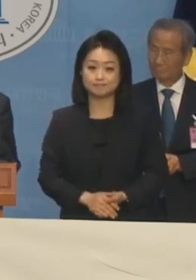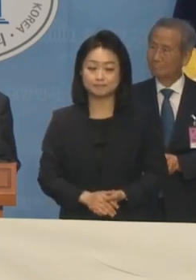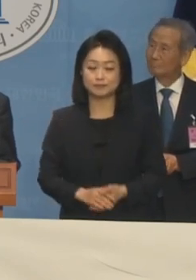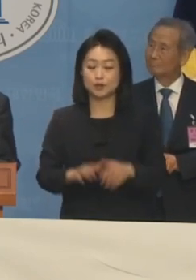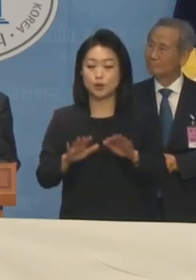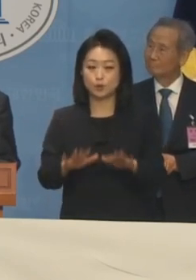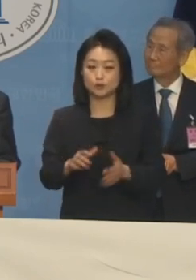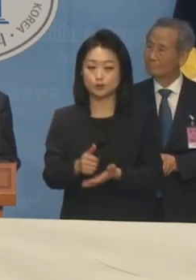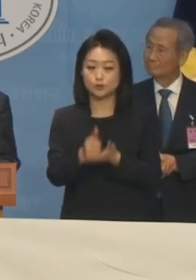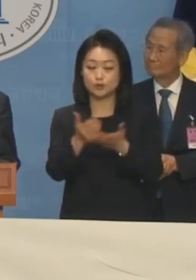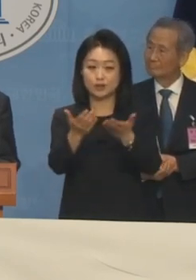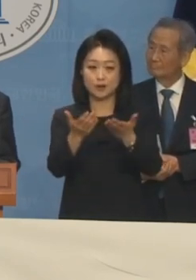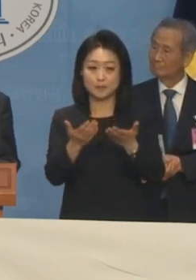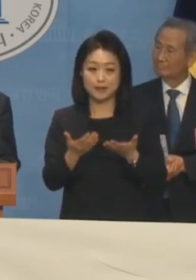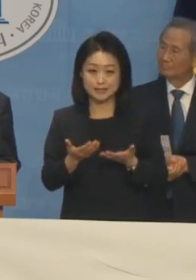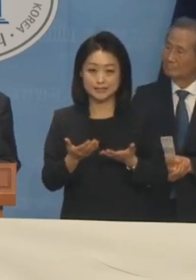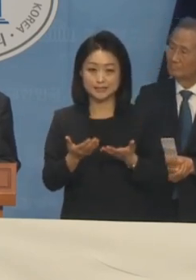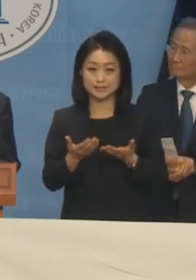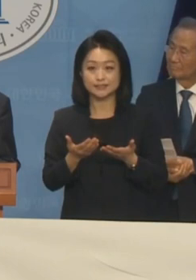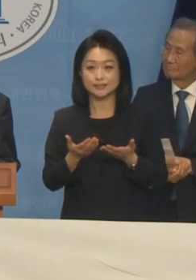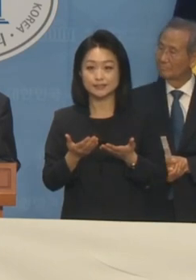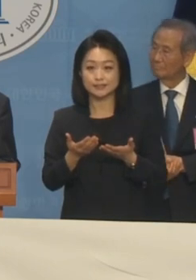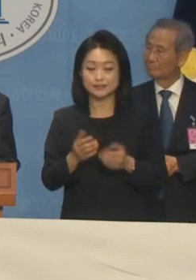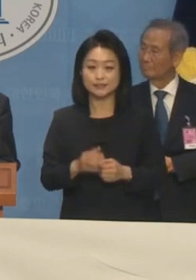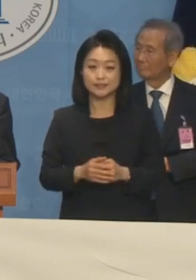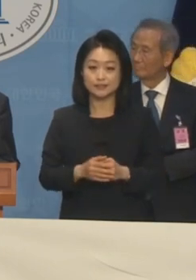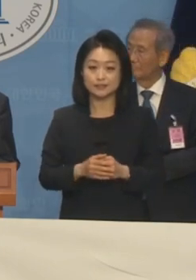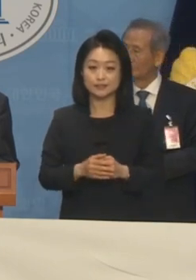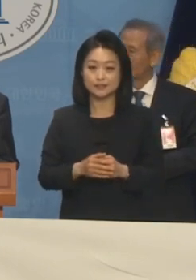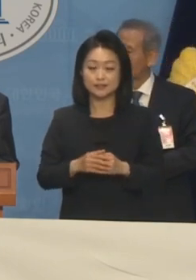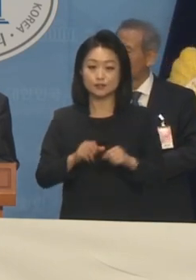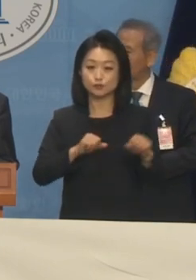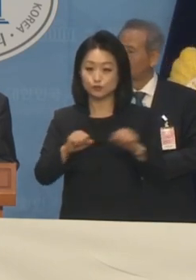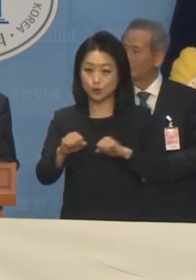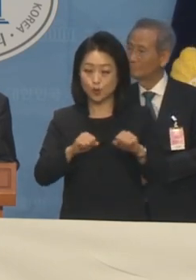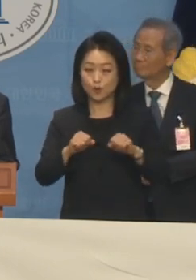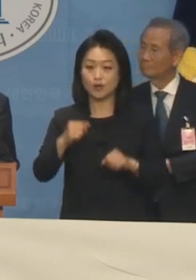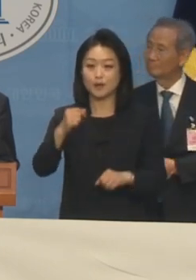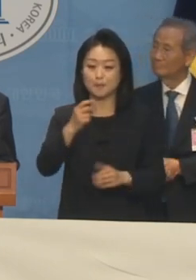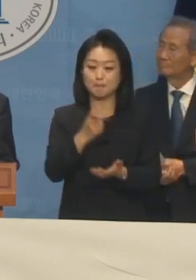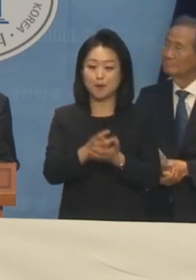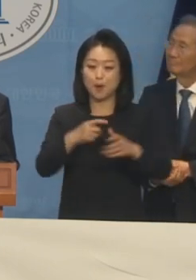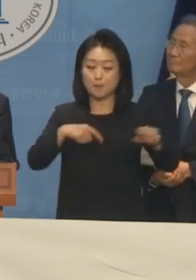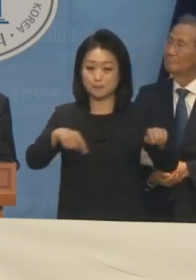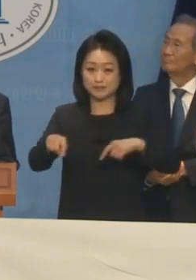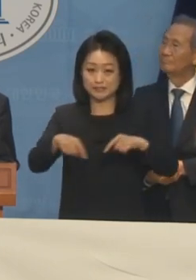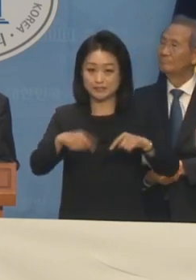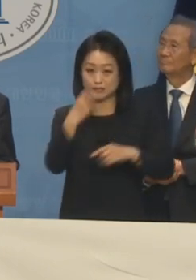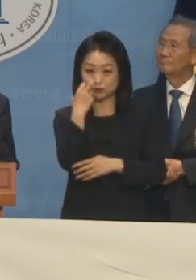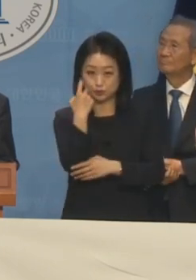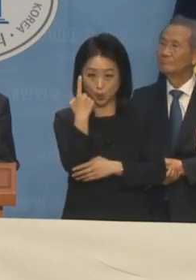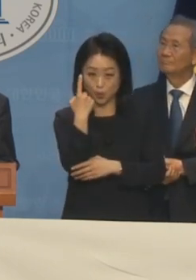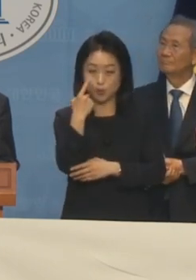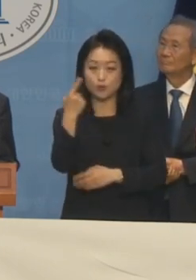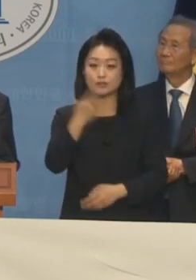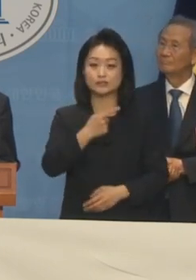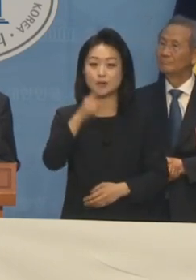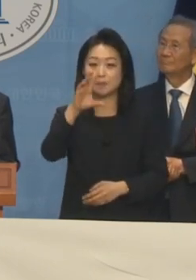운동은 법치 수호를 위한 천만인 서명운동